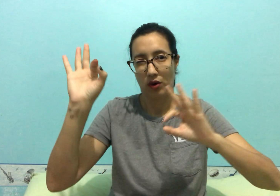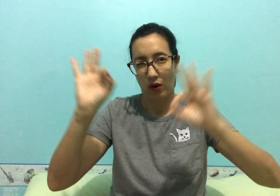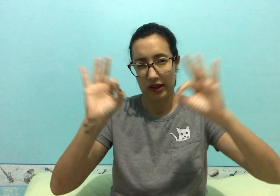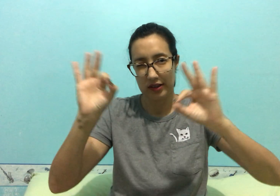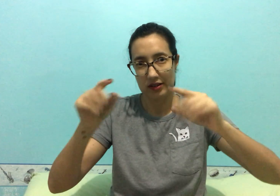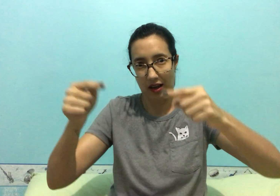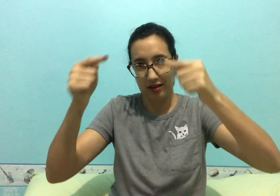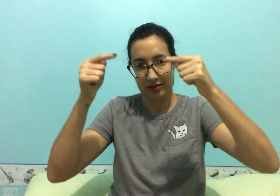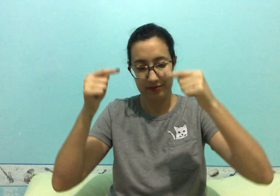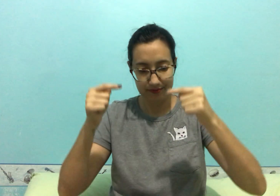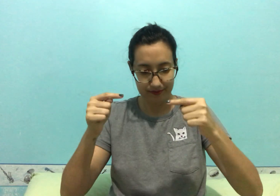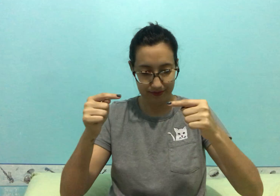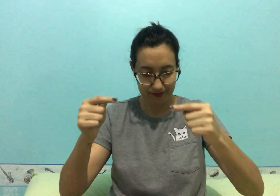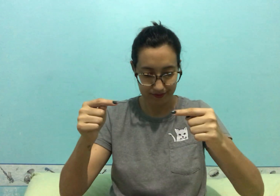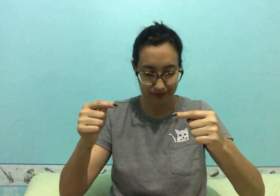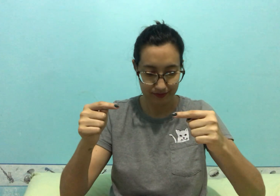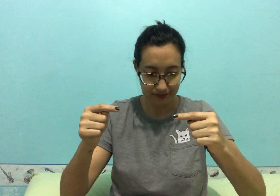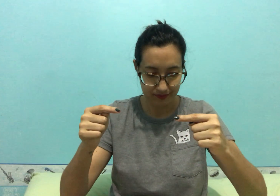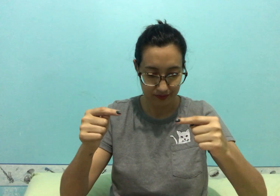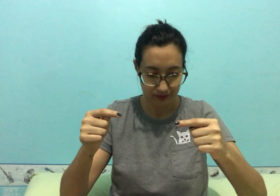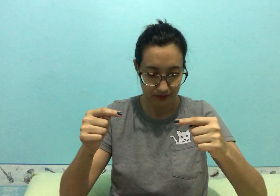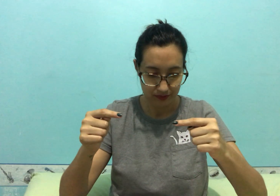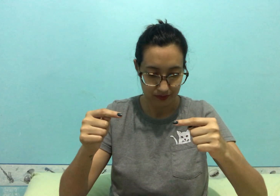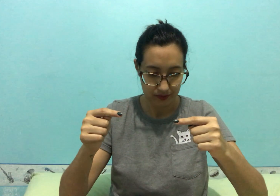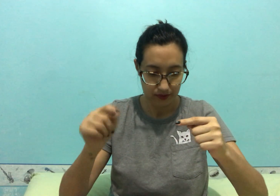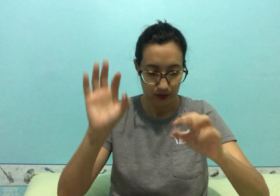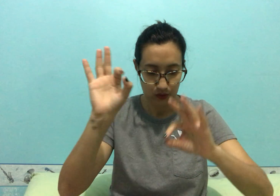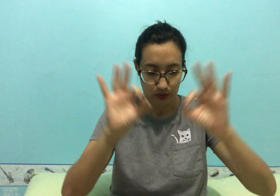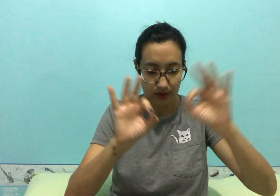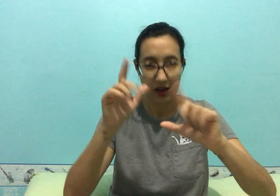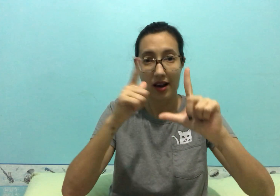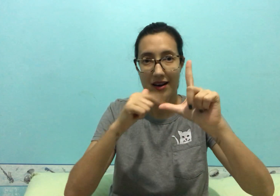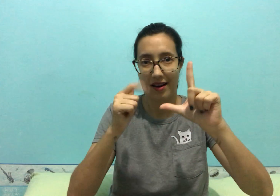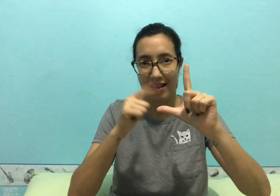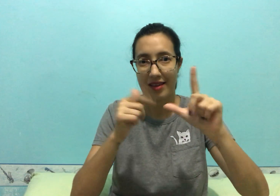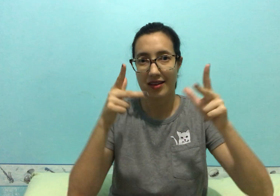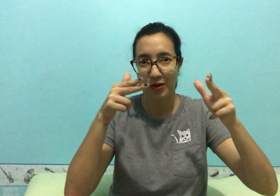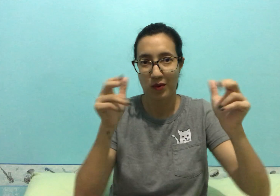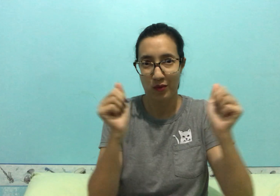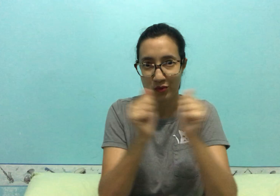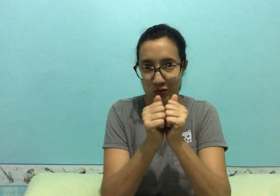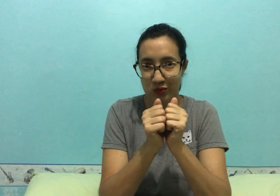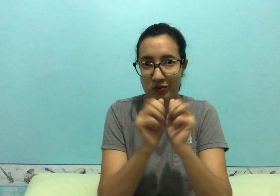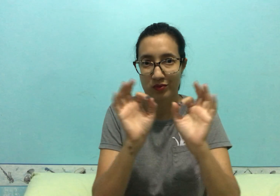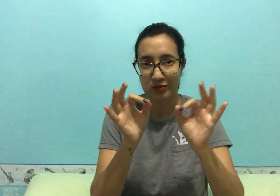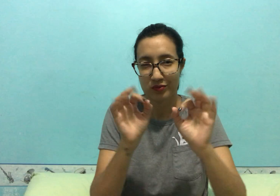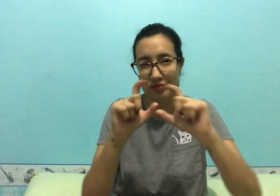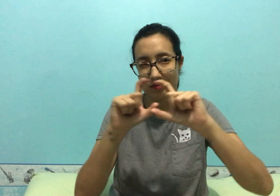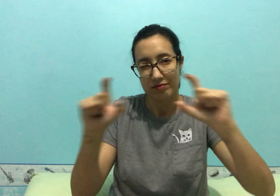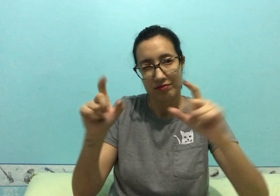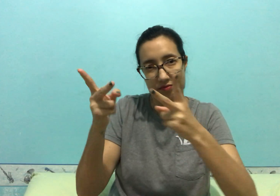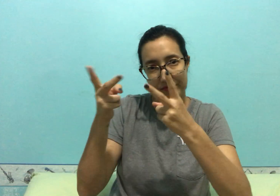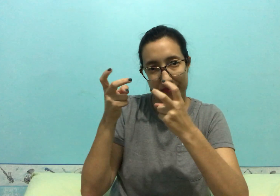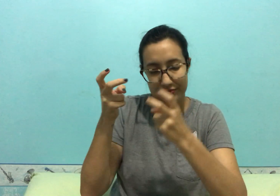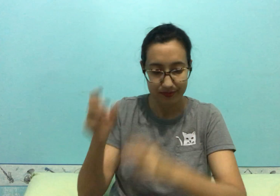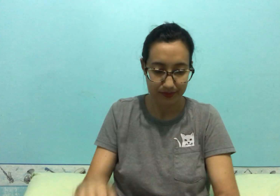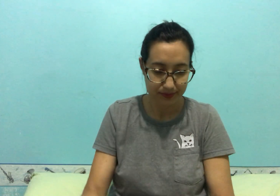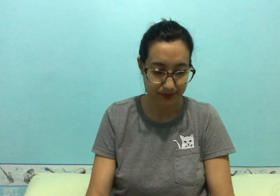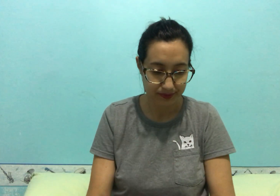coisa, temos que fazer um distributivo aqui. E aí nós ficaremos com A AND, porque tem uma função AND